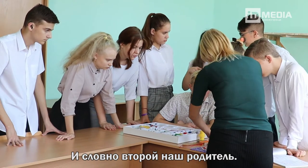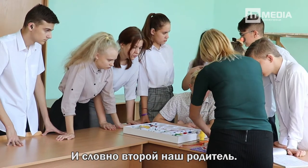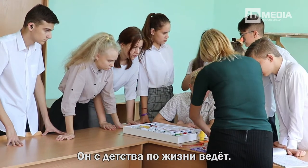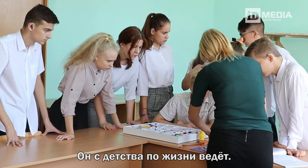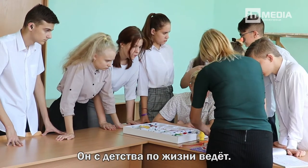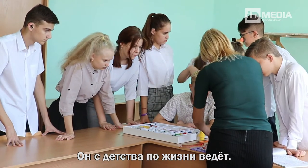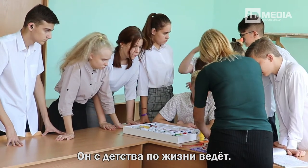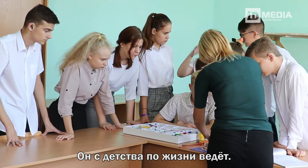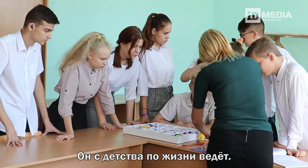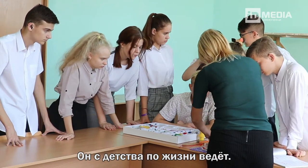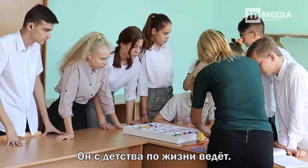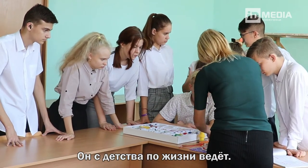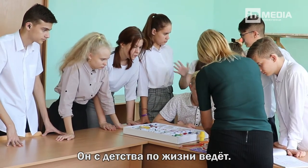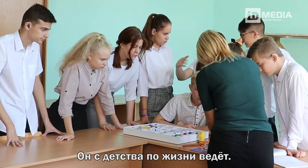родитель, он с детства по жизни